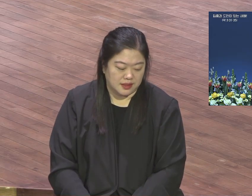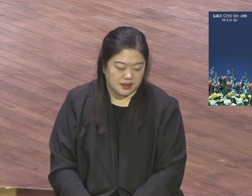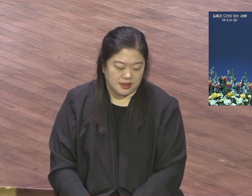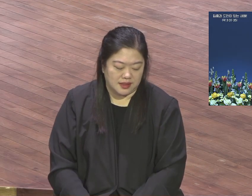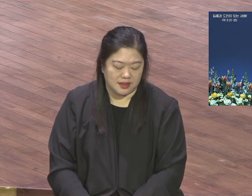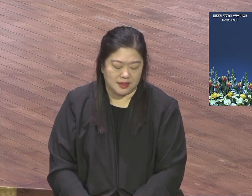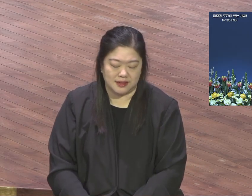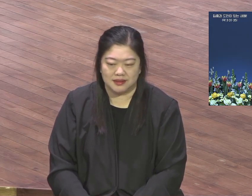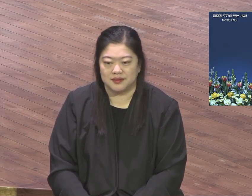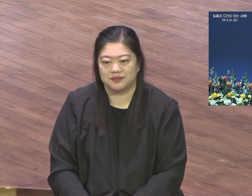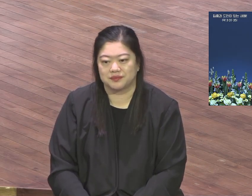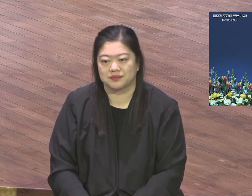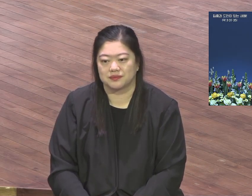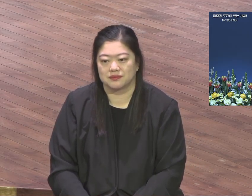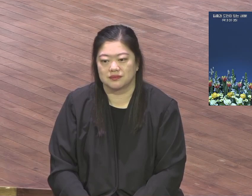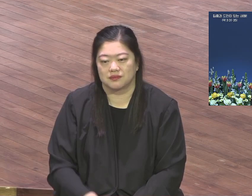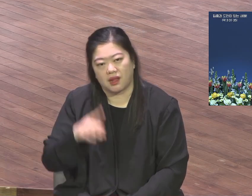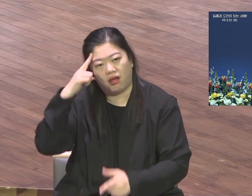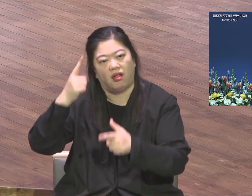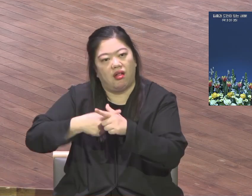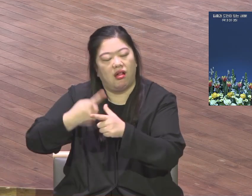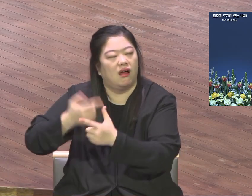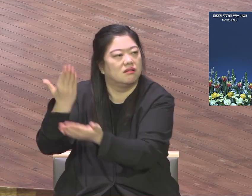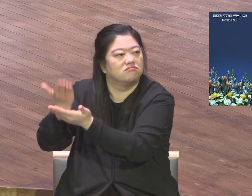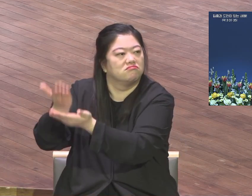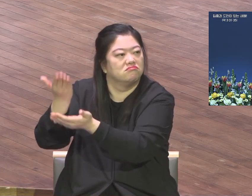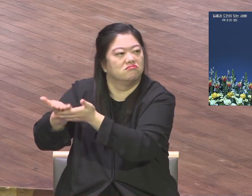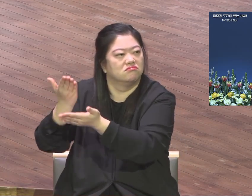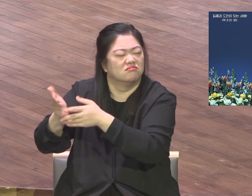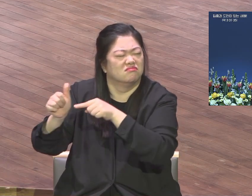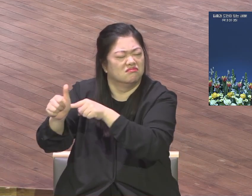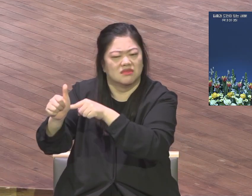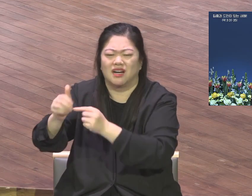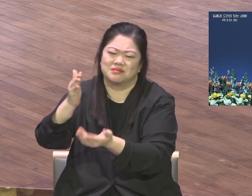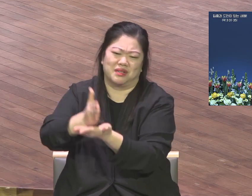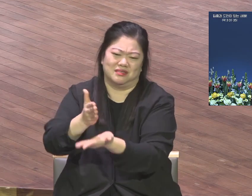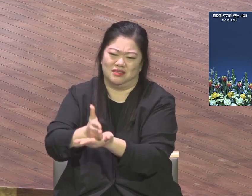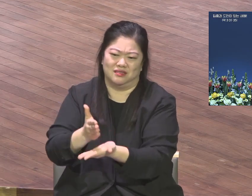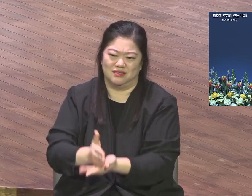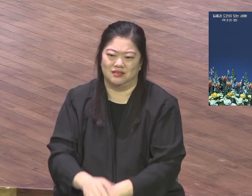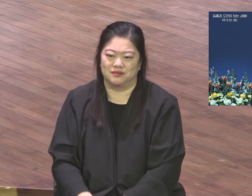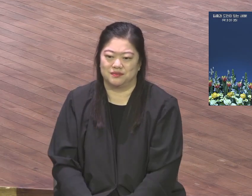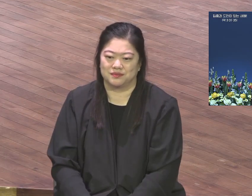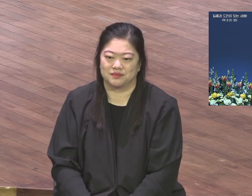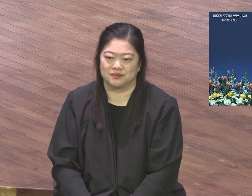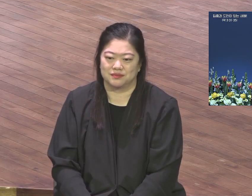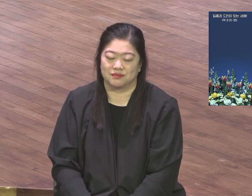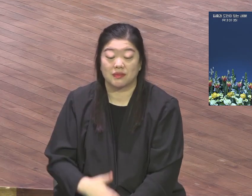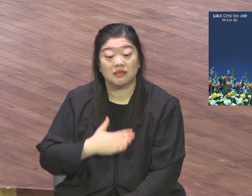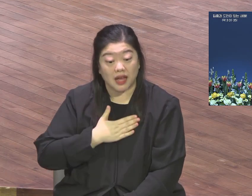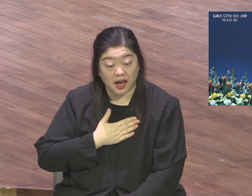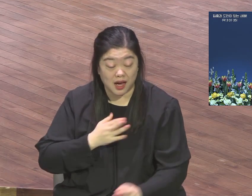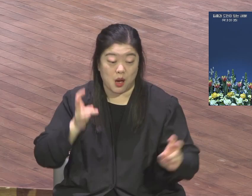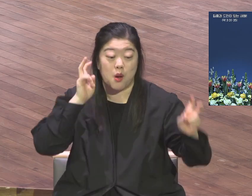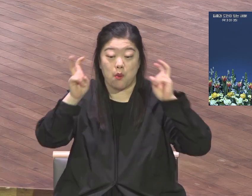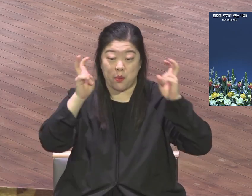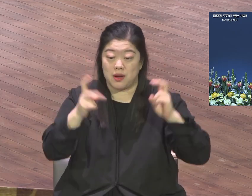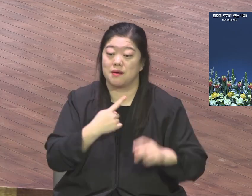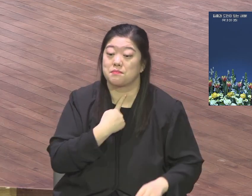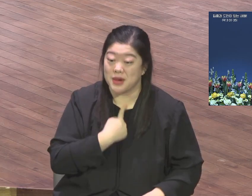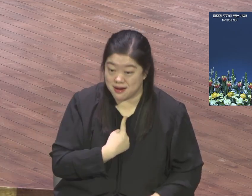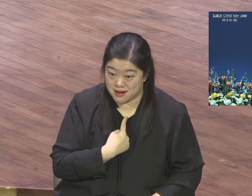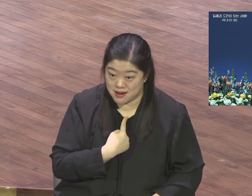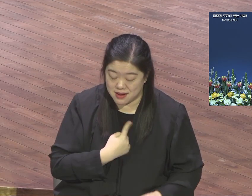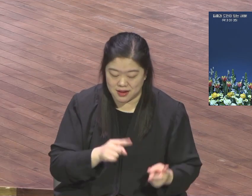체험하고 하는 말 아니에요. 그러니까 직업 직장 다 다녀봤어. 직장 다닐 때